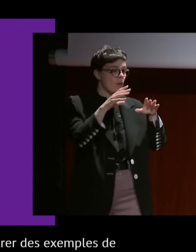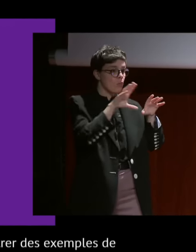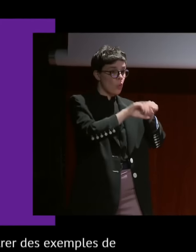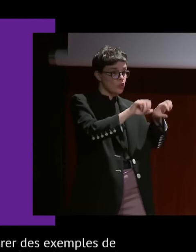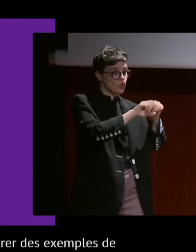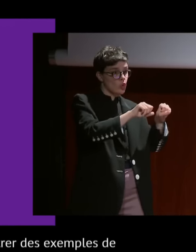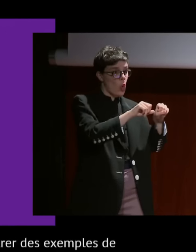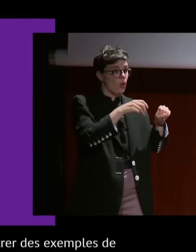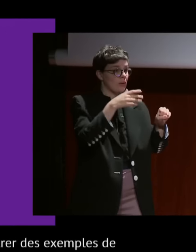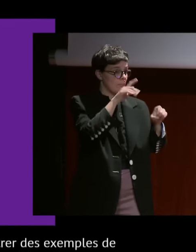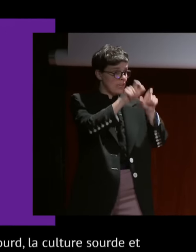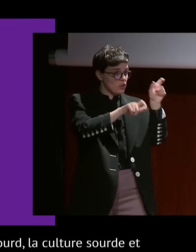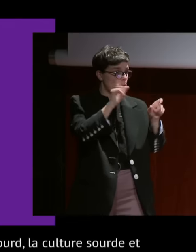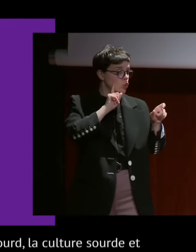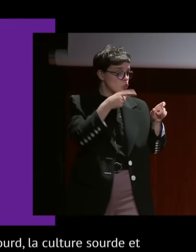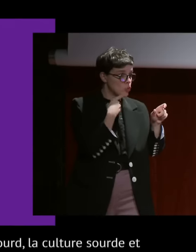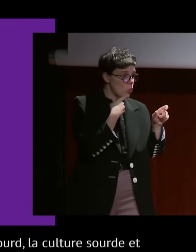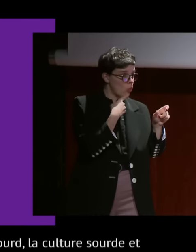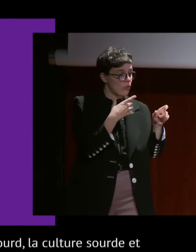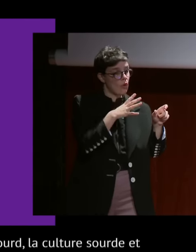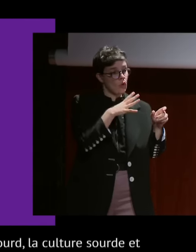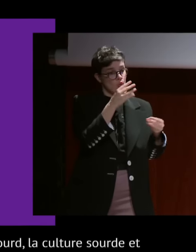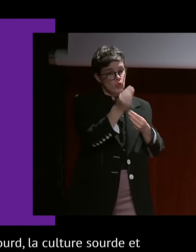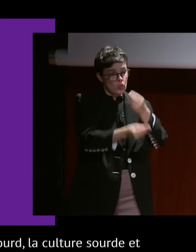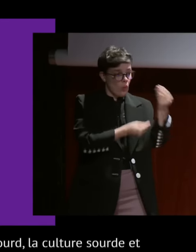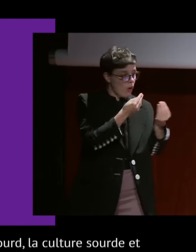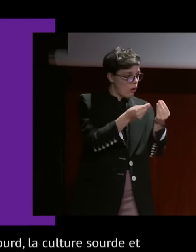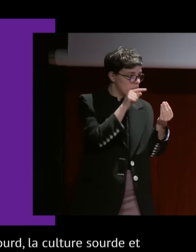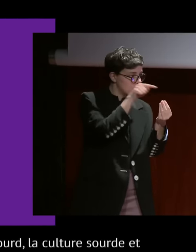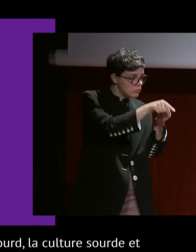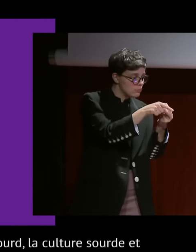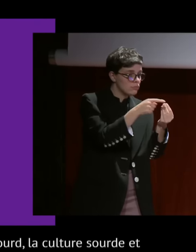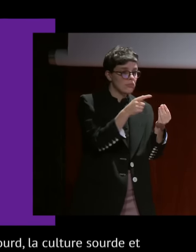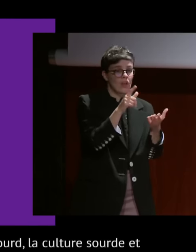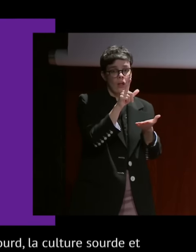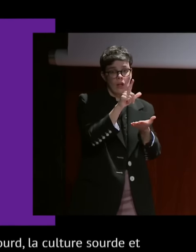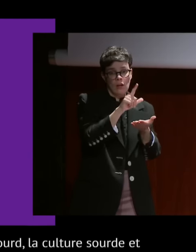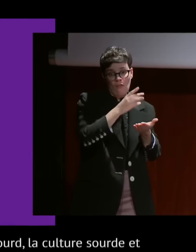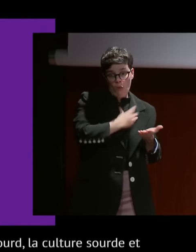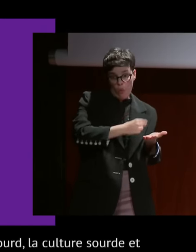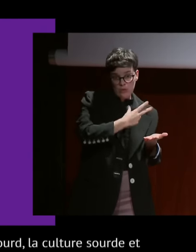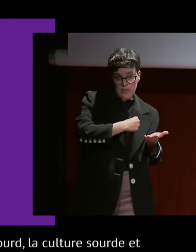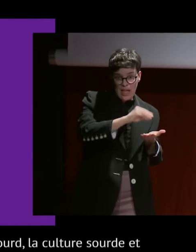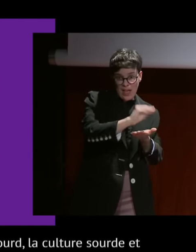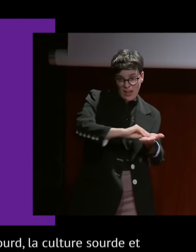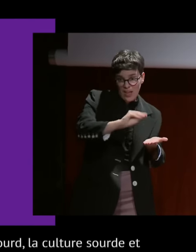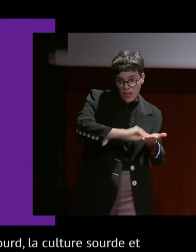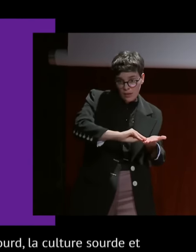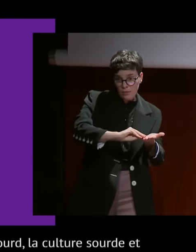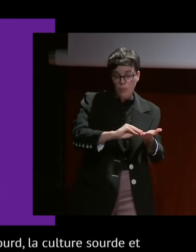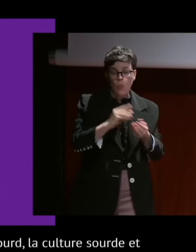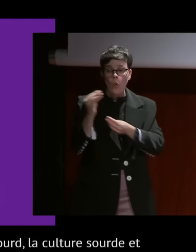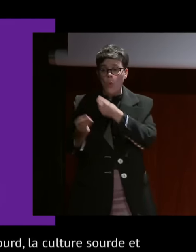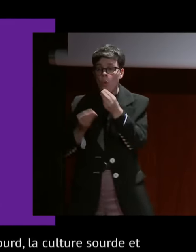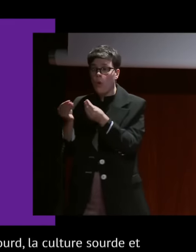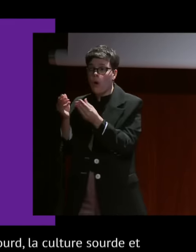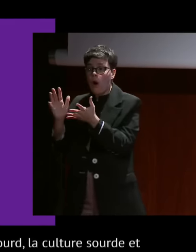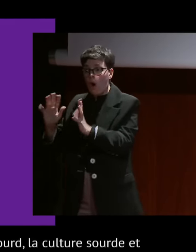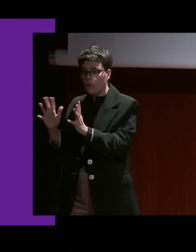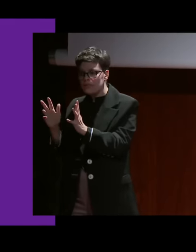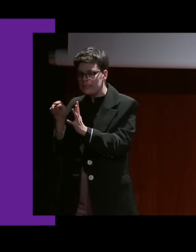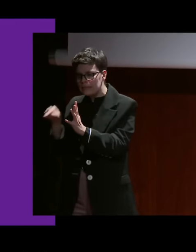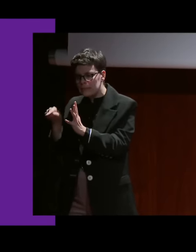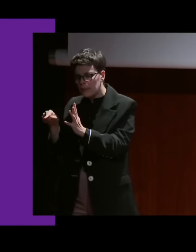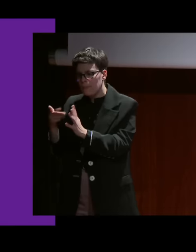Alors, il y a deux choses que je remarque. Il y a la production des personnes sourdes. Alors, elles se font soit en français